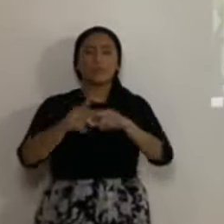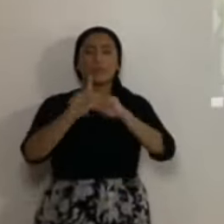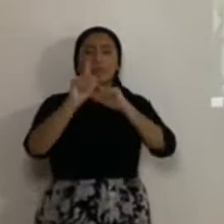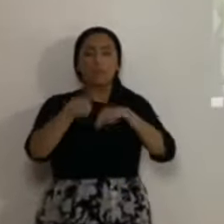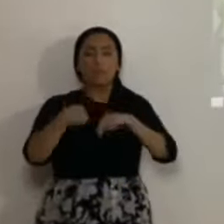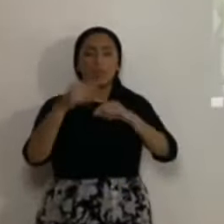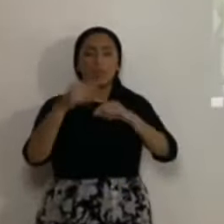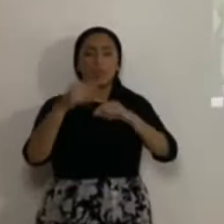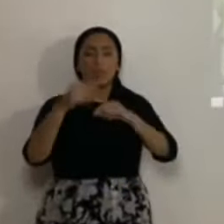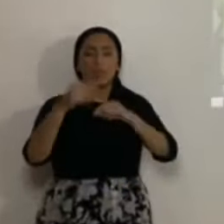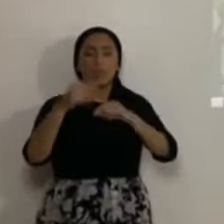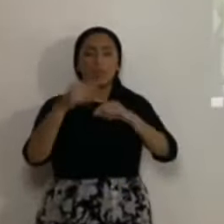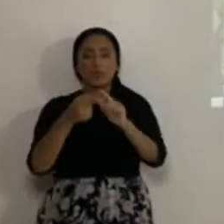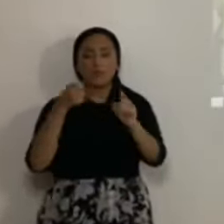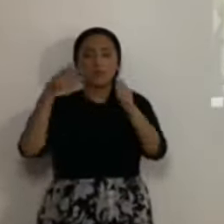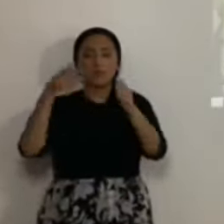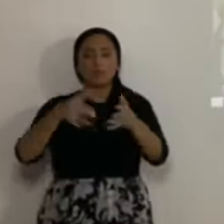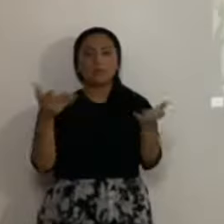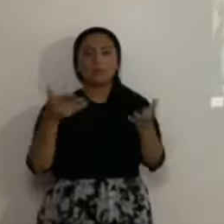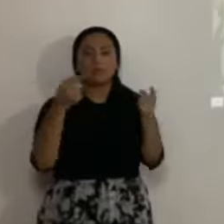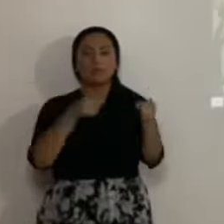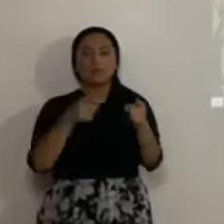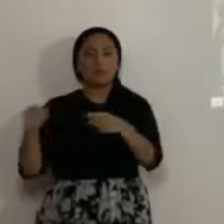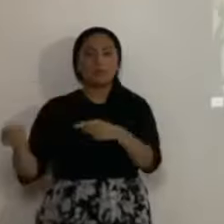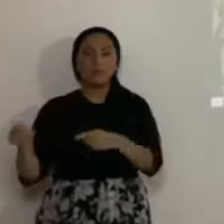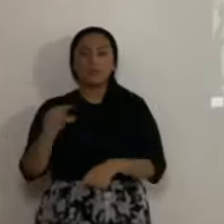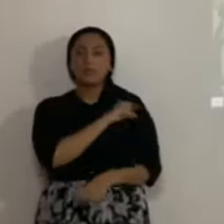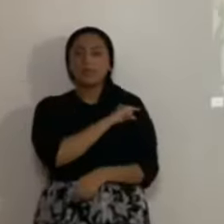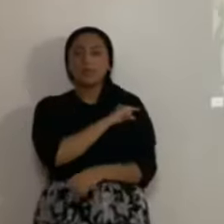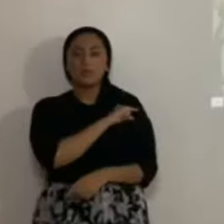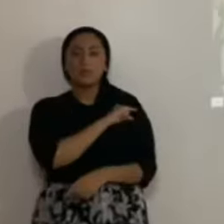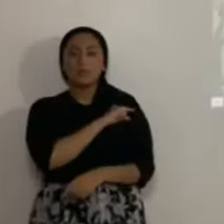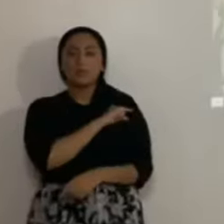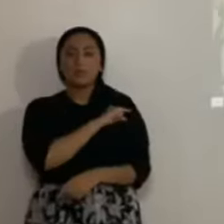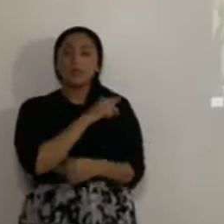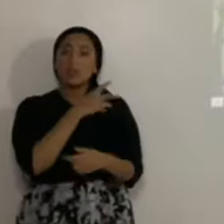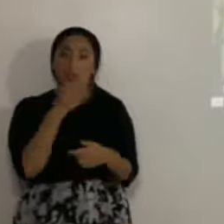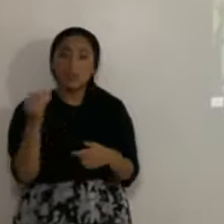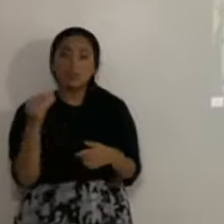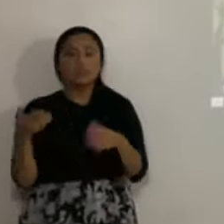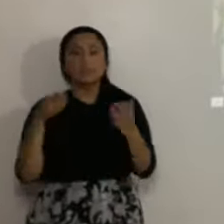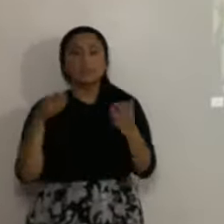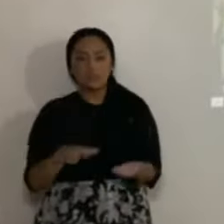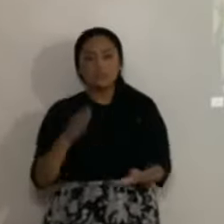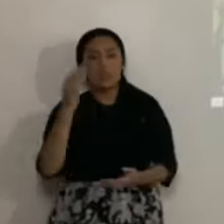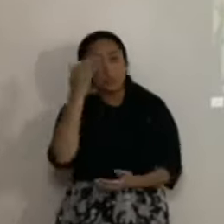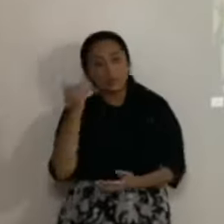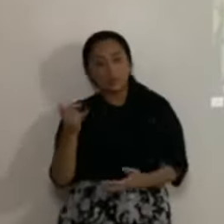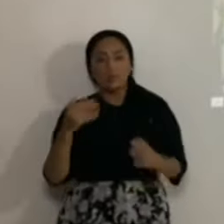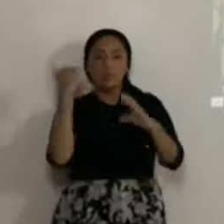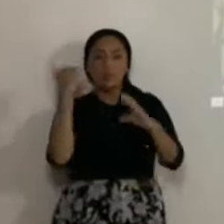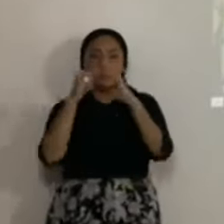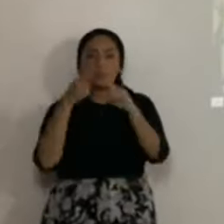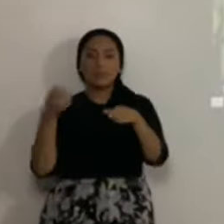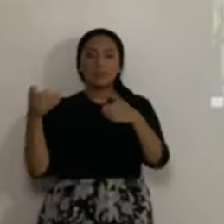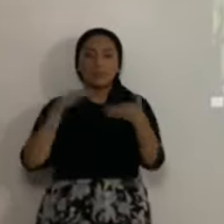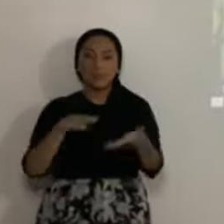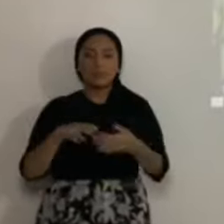un mensajero de la muerte? Culpa, y desde luego muerte, por eso es un mensajero de la muerte,